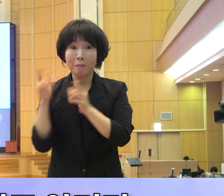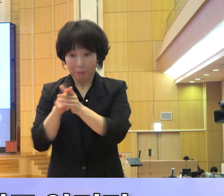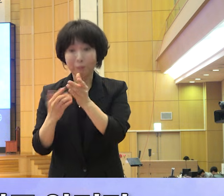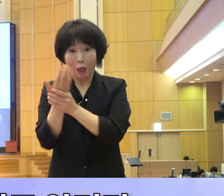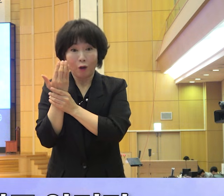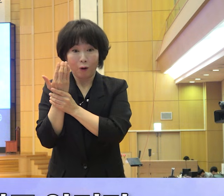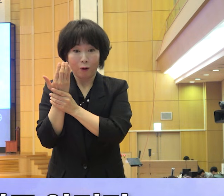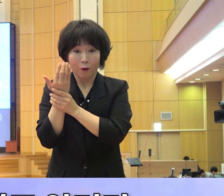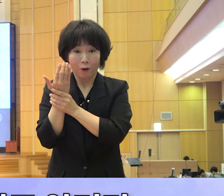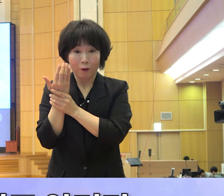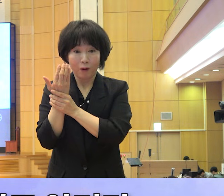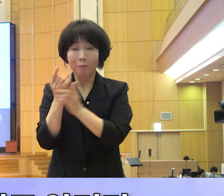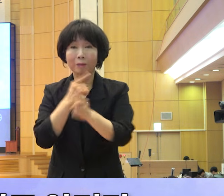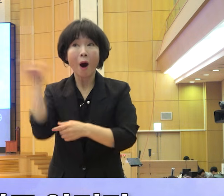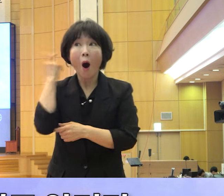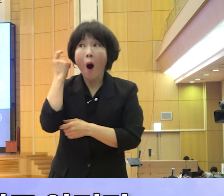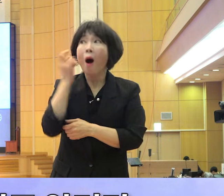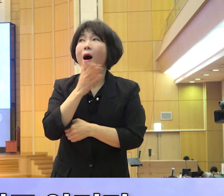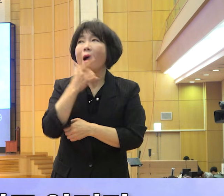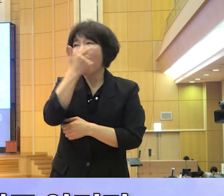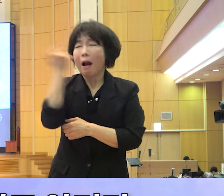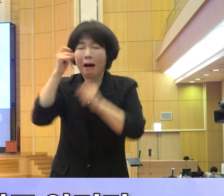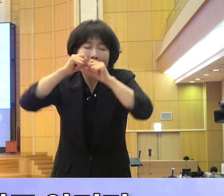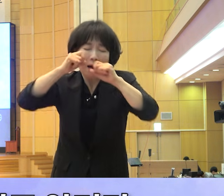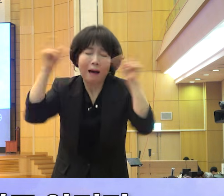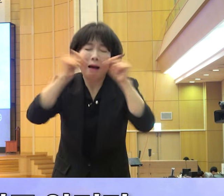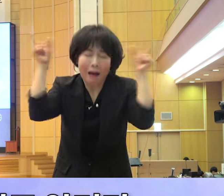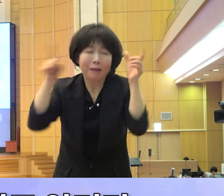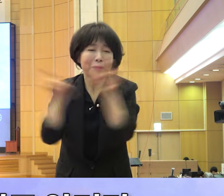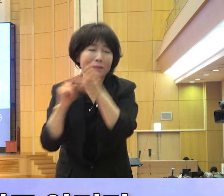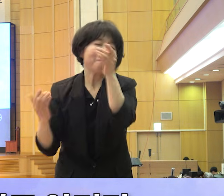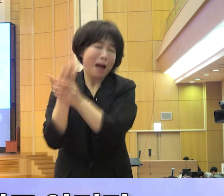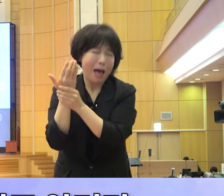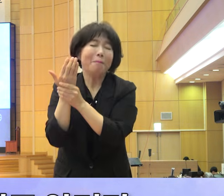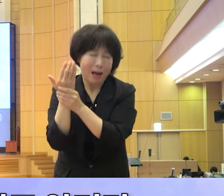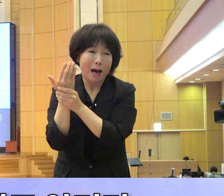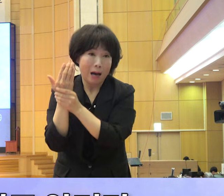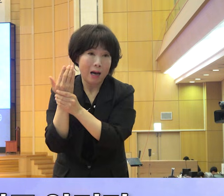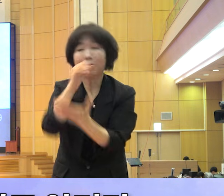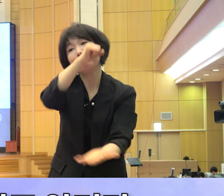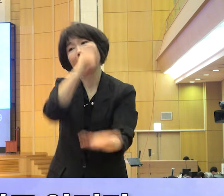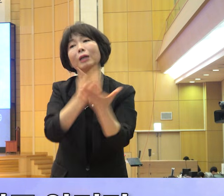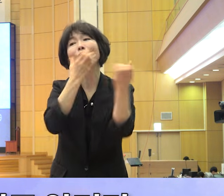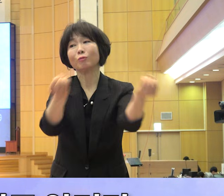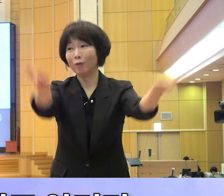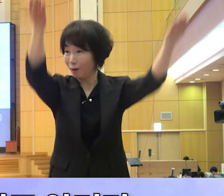그냥 즉시 알아들어지고 깨달아지고 막 믿음이 생기고 이래야 돼요.